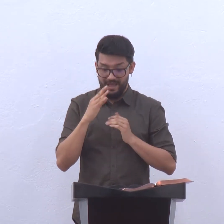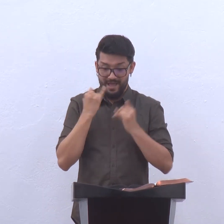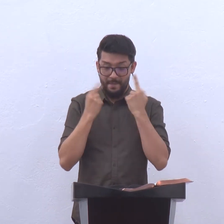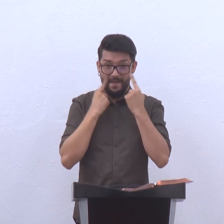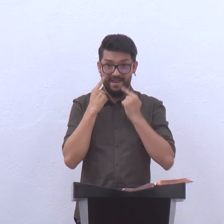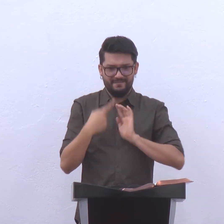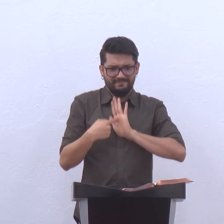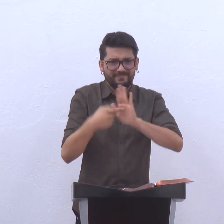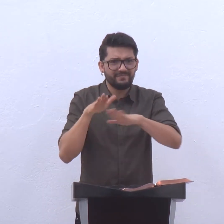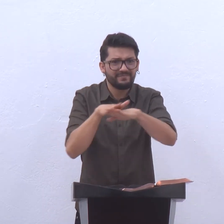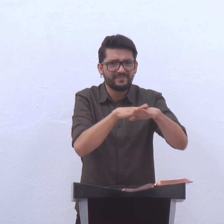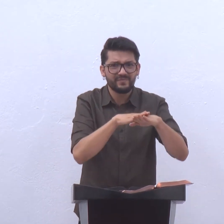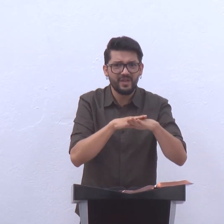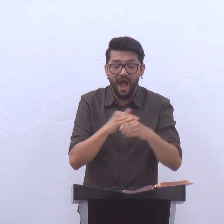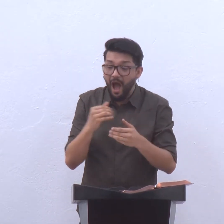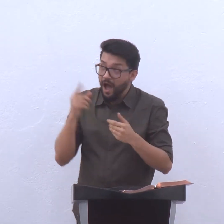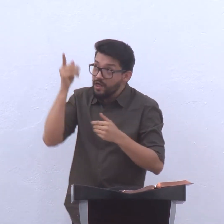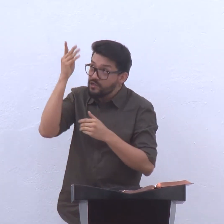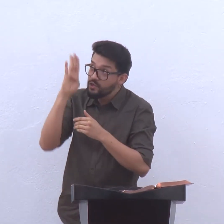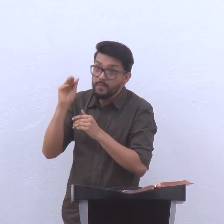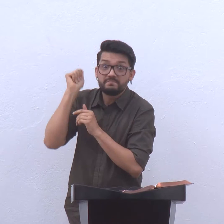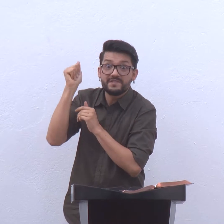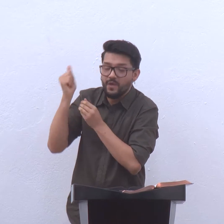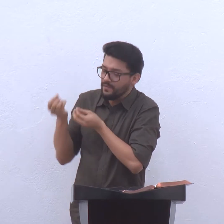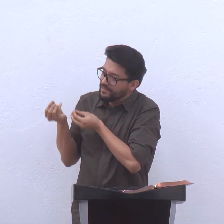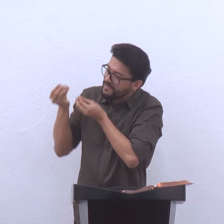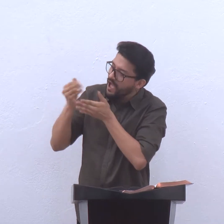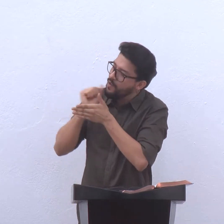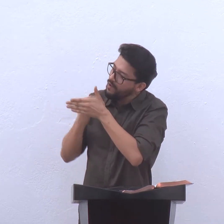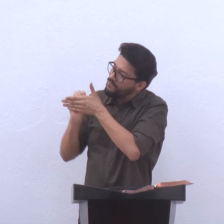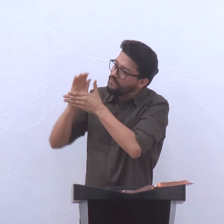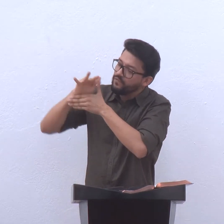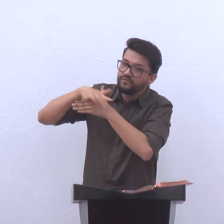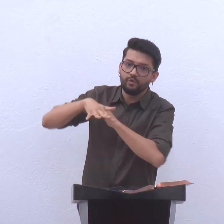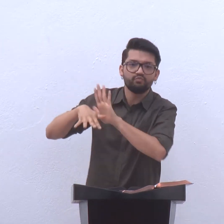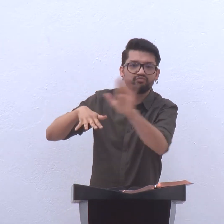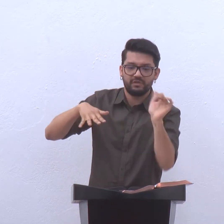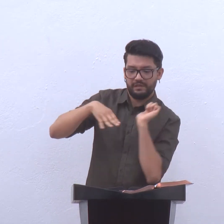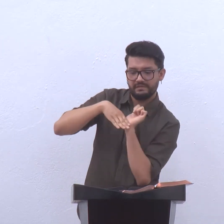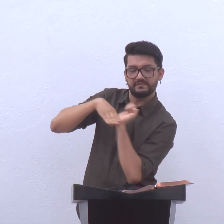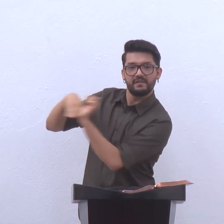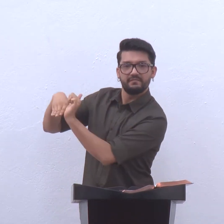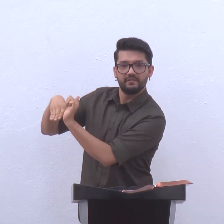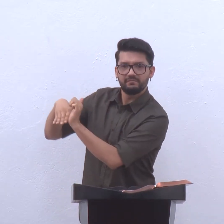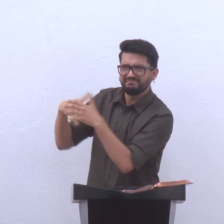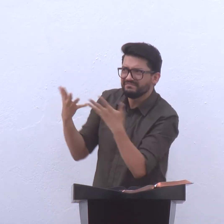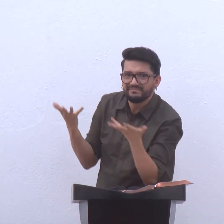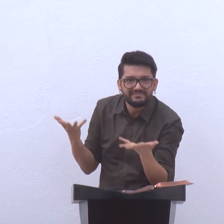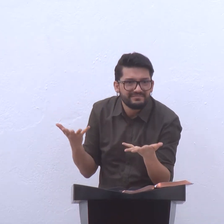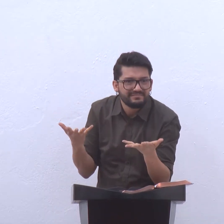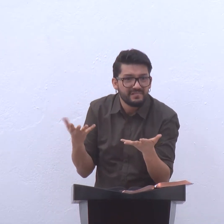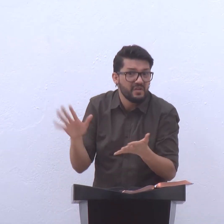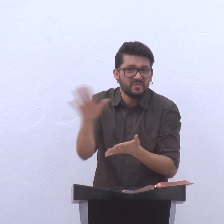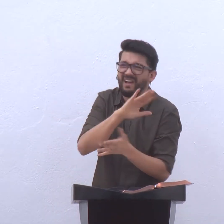decidieron abandonar a Dios. Y Dios, siendo fuente de toda agua viva,